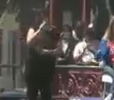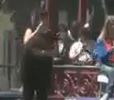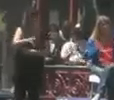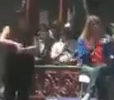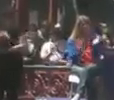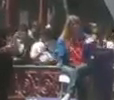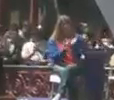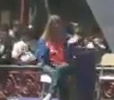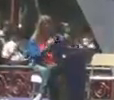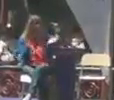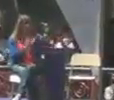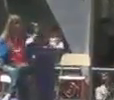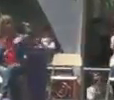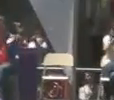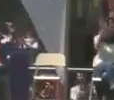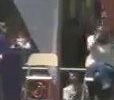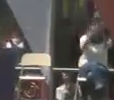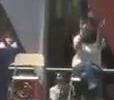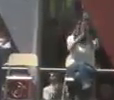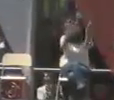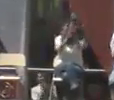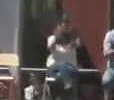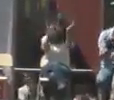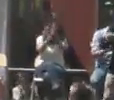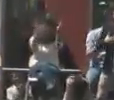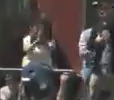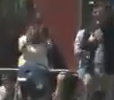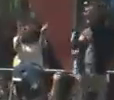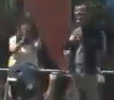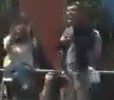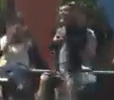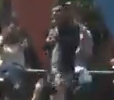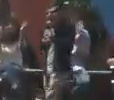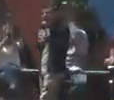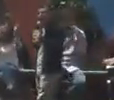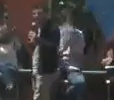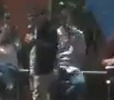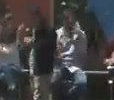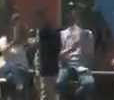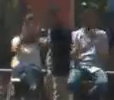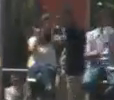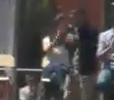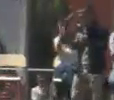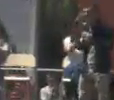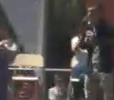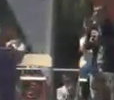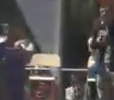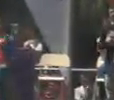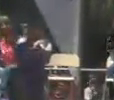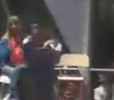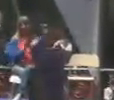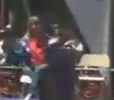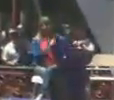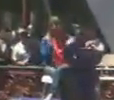agua, donde a nadie le falte lo más elemental para poder sobrevivir. Y creo que esa sociedad, compañeros y compañeras, será una